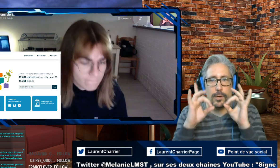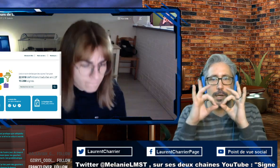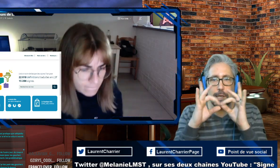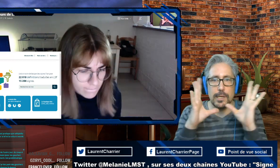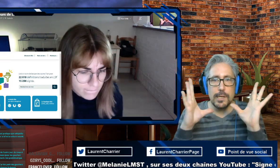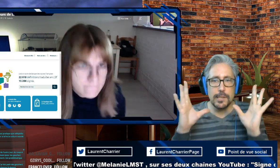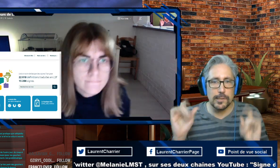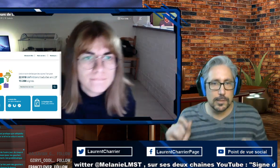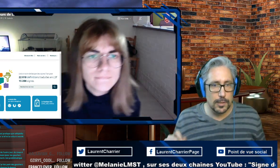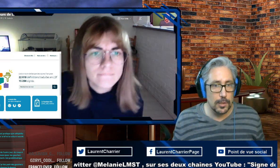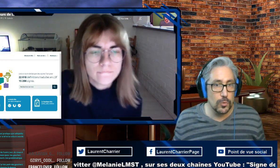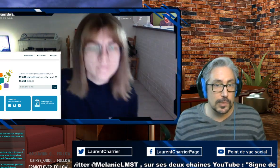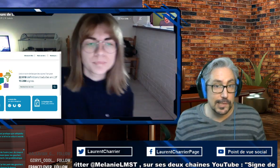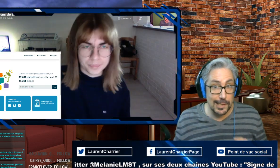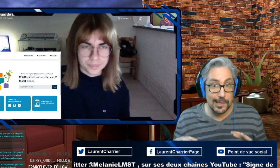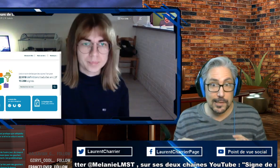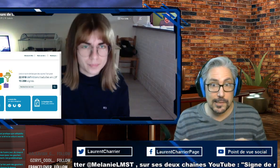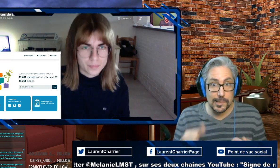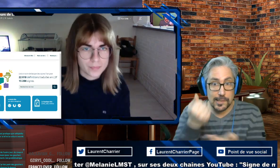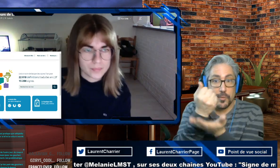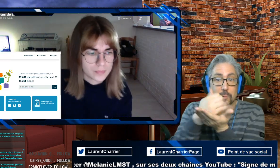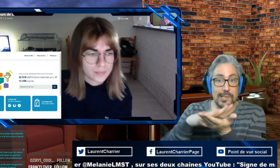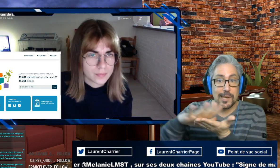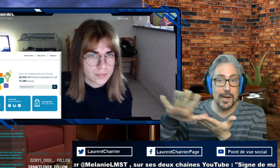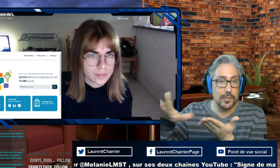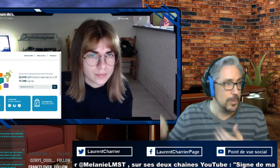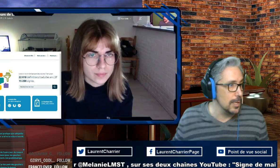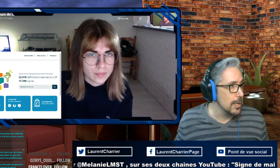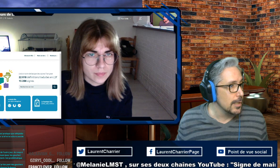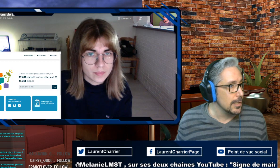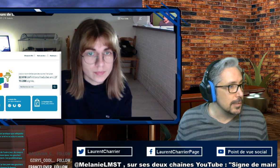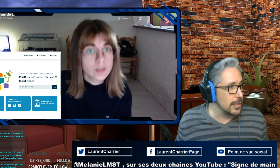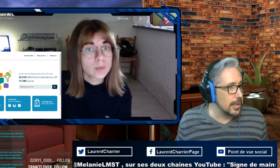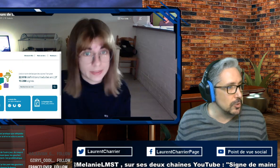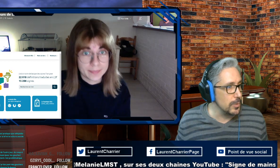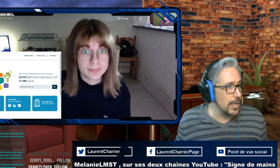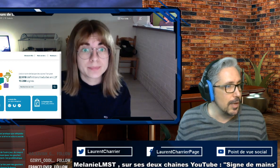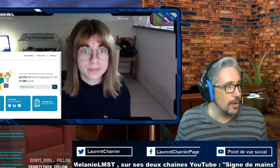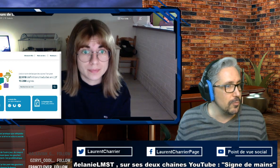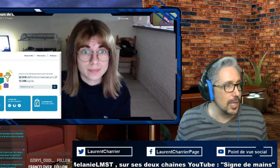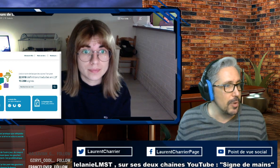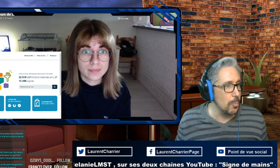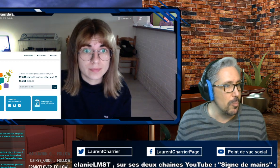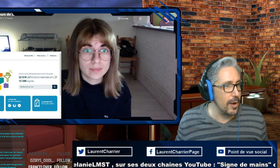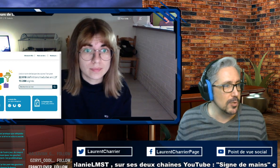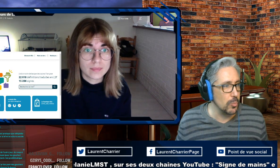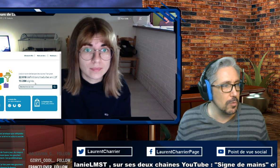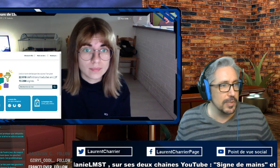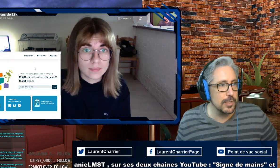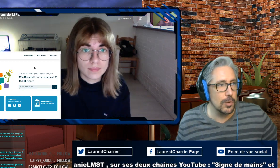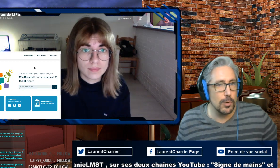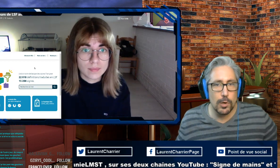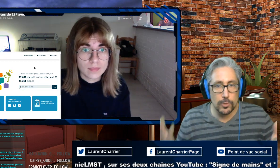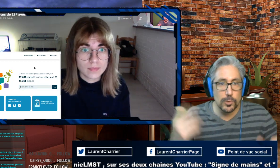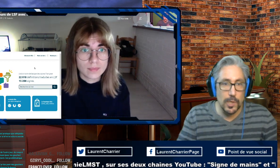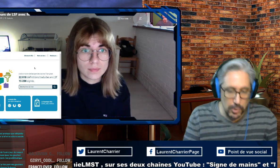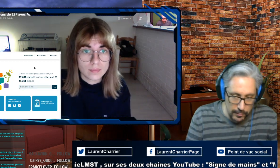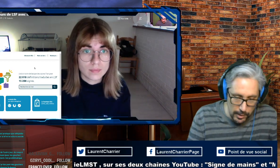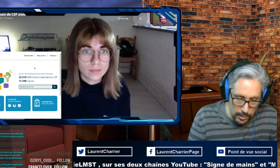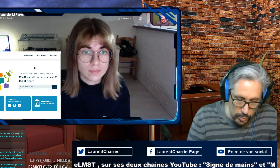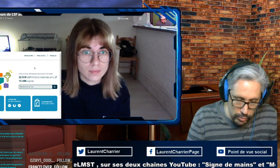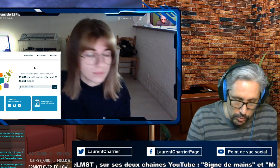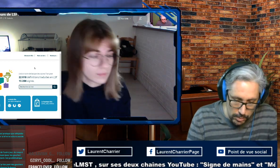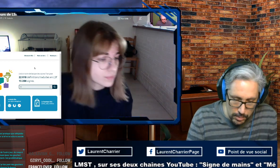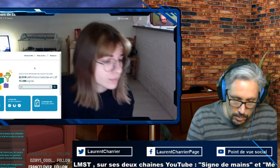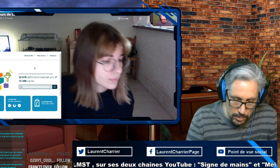C'est Elix. Donc, c'est gratuit. C'est gratuit. Et là, vous tapez un mot, par exemple, on va dire un truc simple.